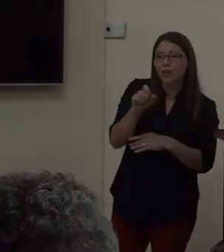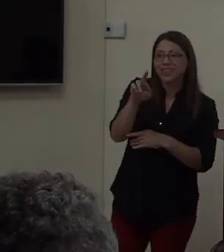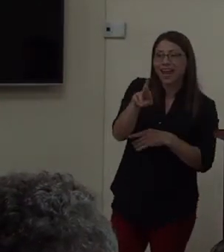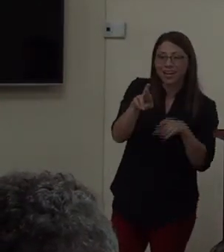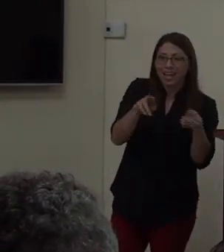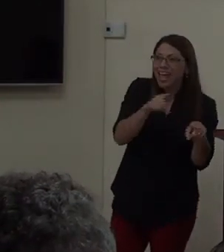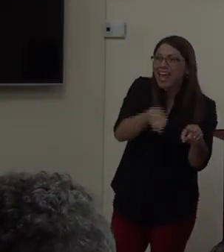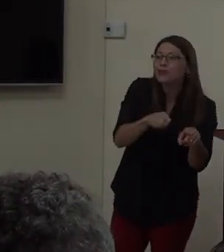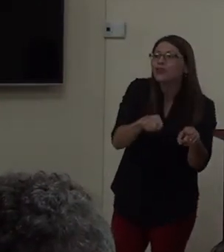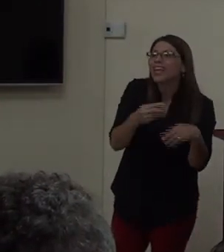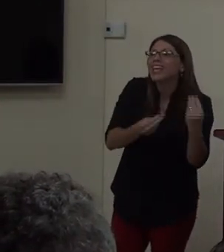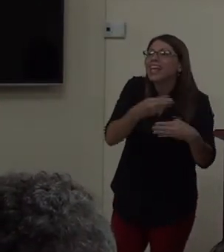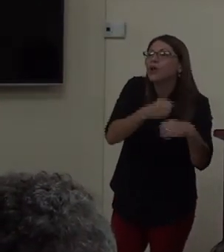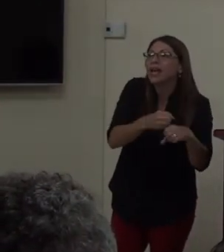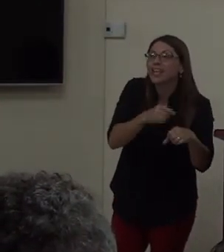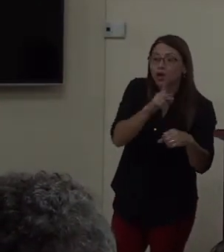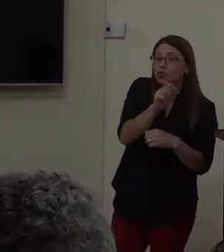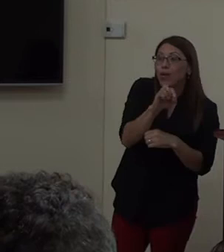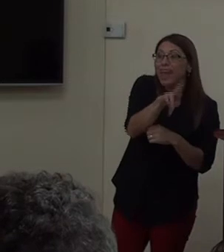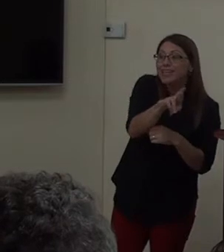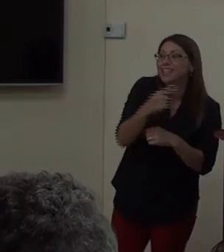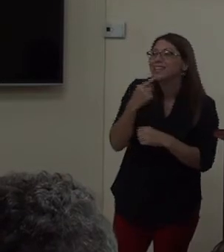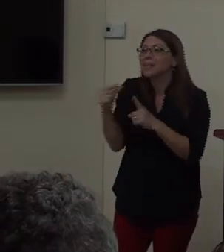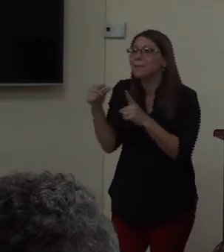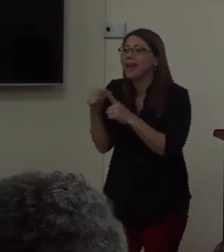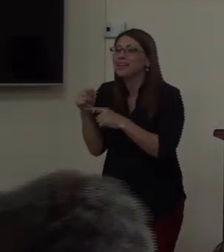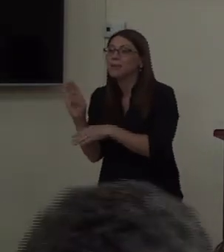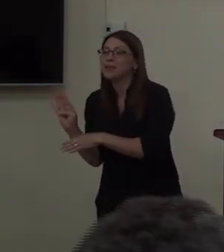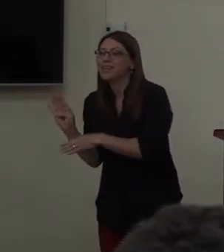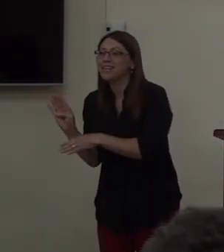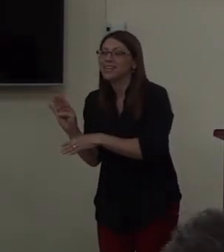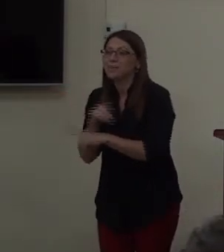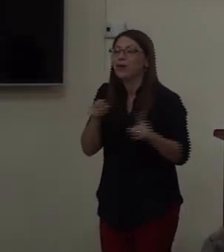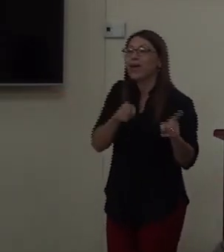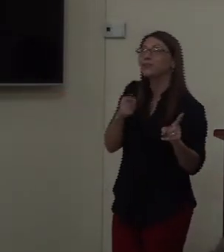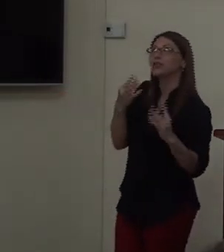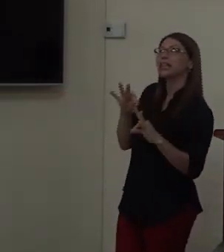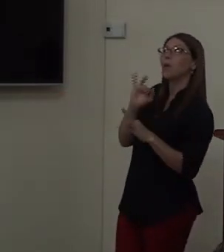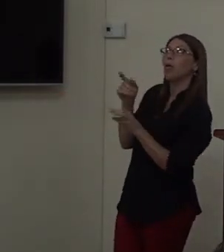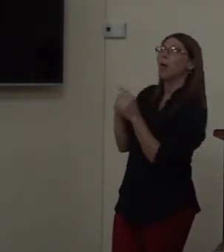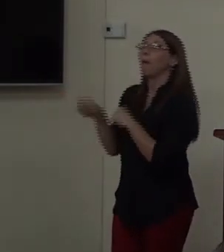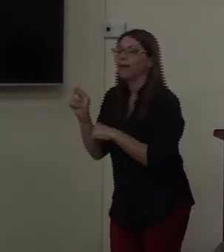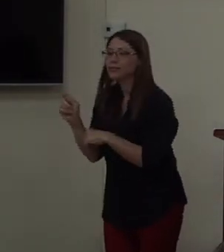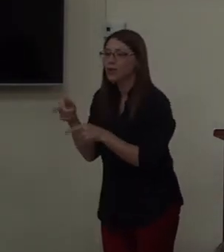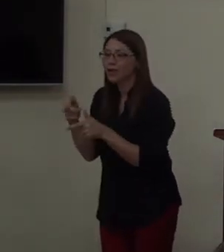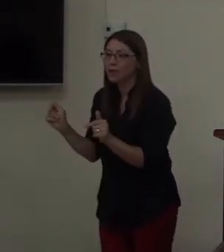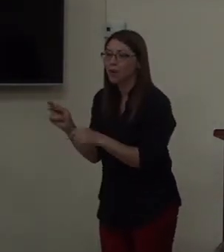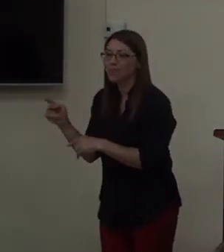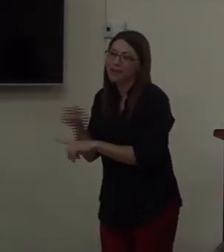bribri, ¿verdad? Y las hacen pasar como si fueran huetar, ¿verdad? Es un segundo hablante de huetar, en realidad. Pero